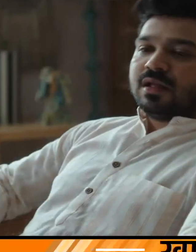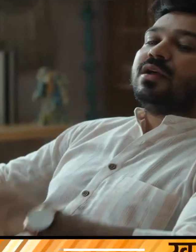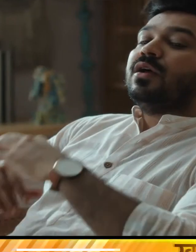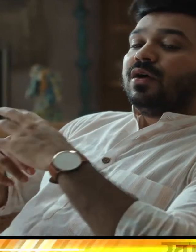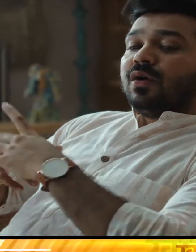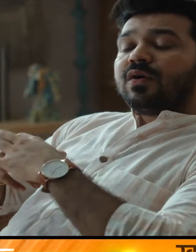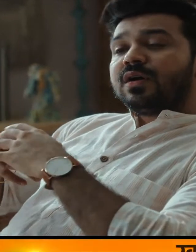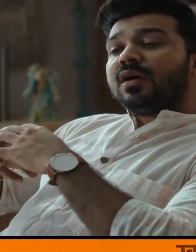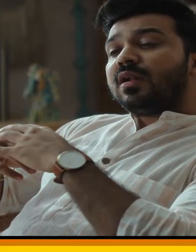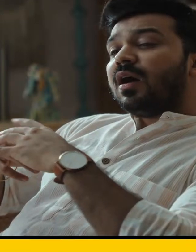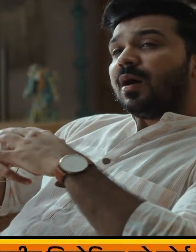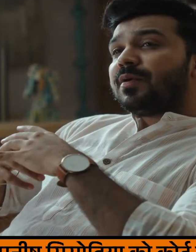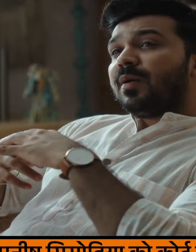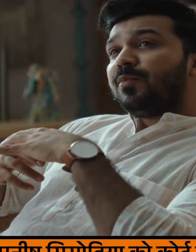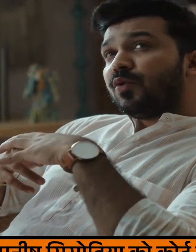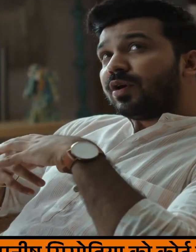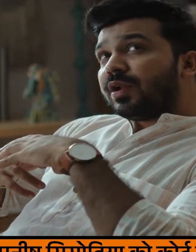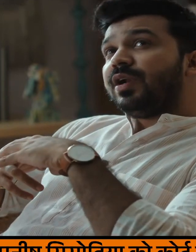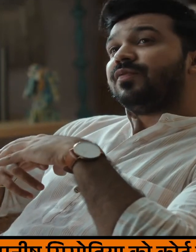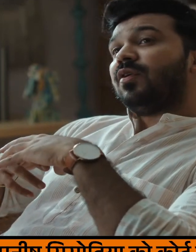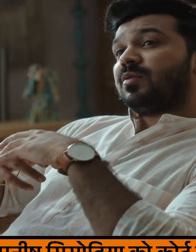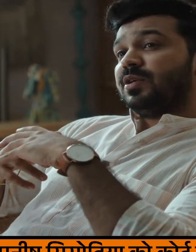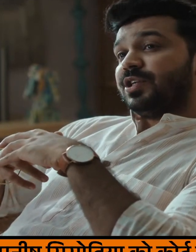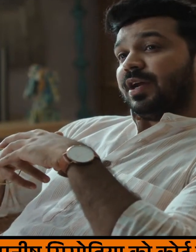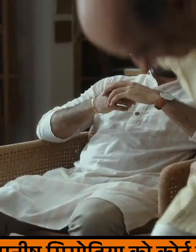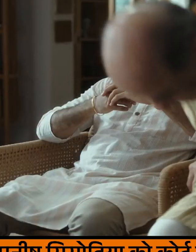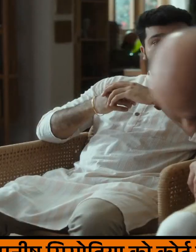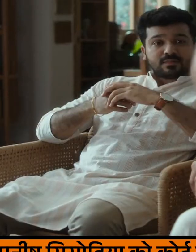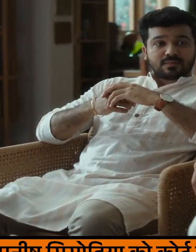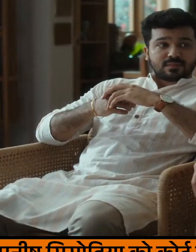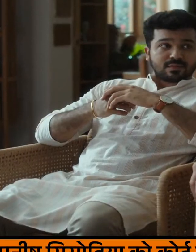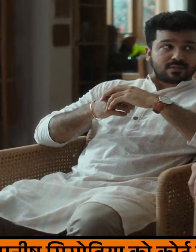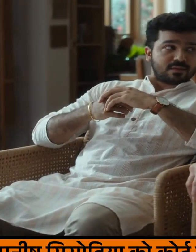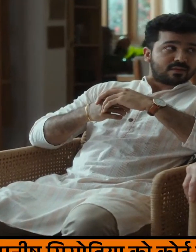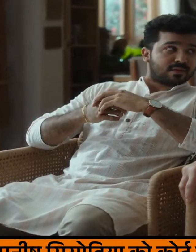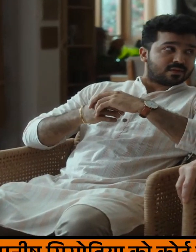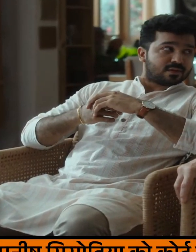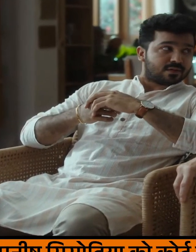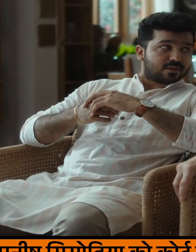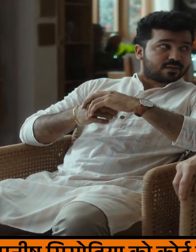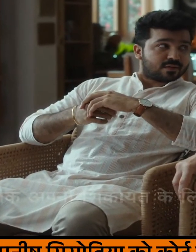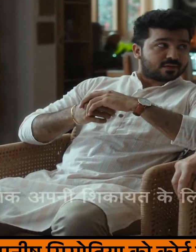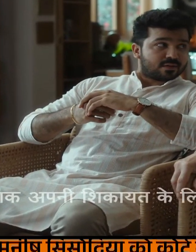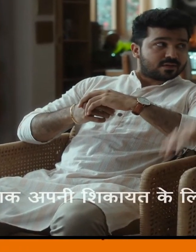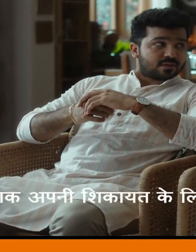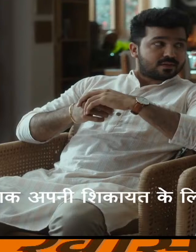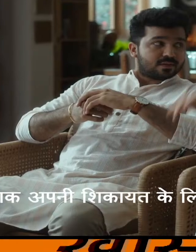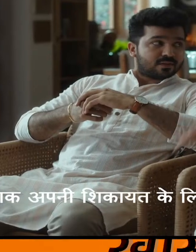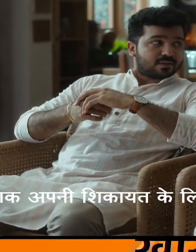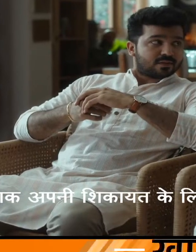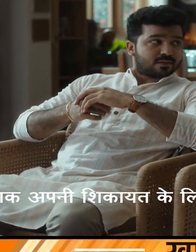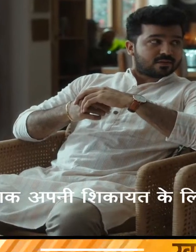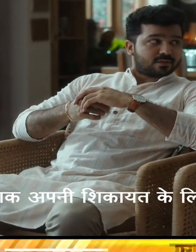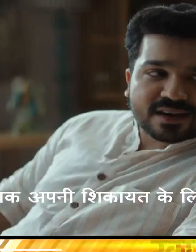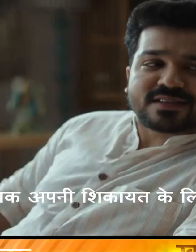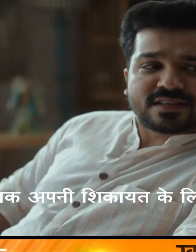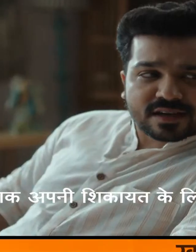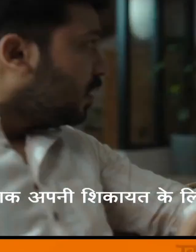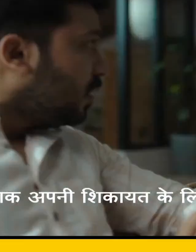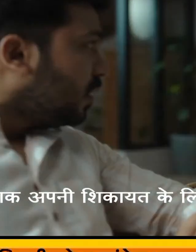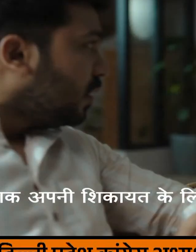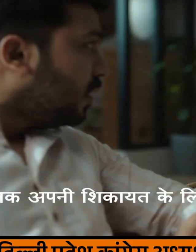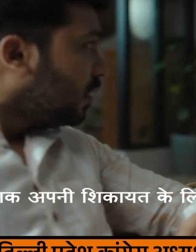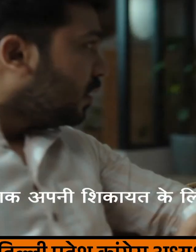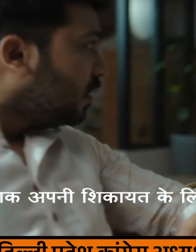है। और अगर आपका ब्रोकर ही डिफॉल्टर बन जाए तो फिर IPF आपको कॉम्पेंसेशन दिला सकता है। कहाँ से